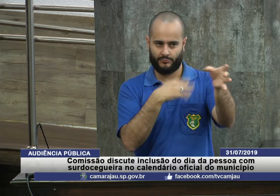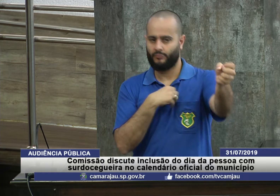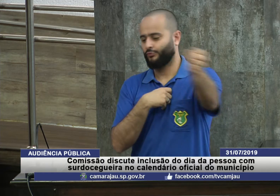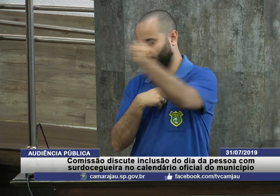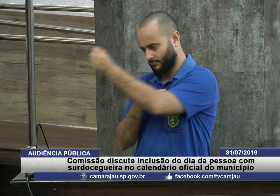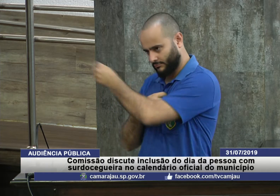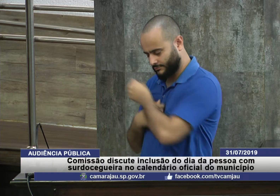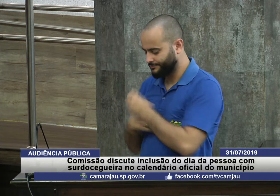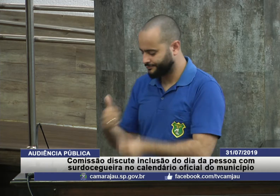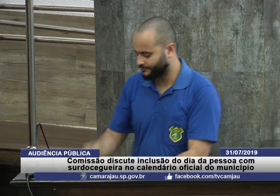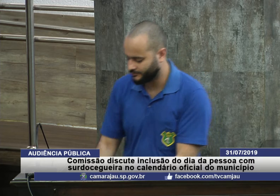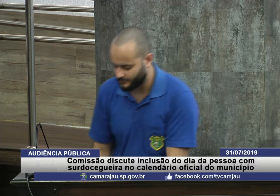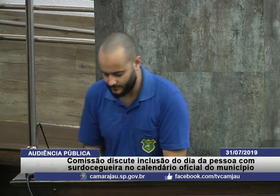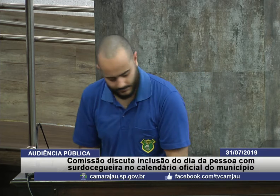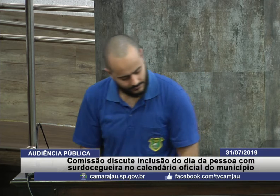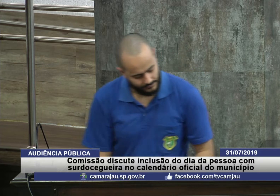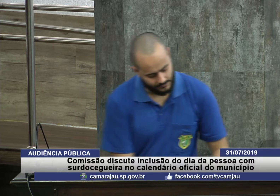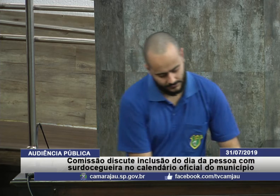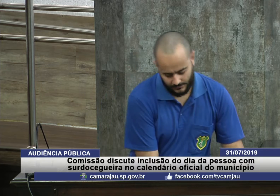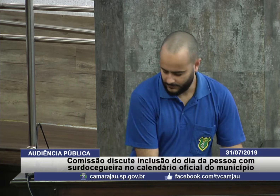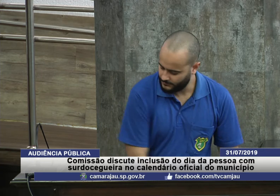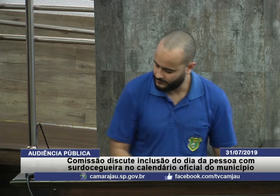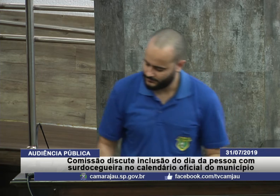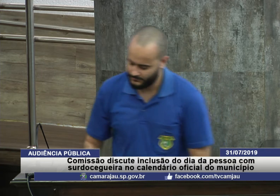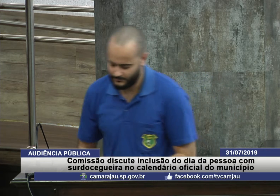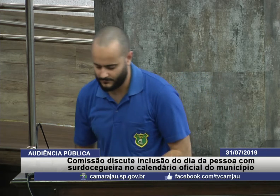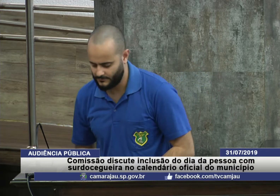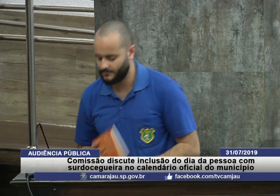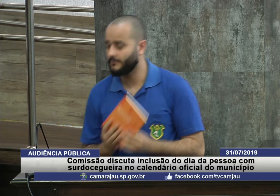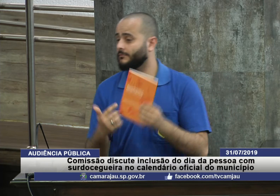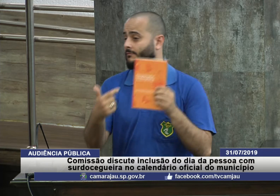Pensei em deixar mostrar depois, mas eu acho que vou mostrar já.